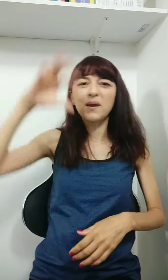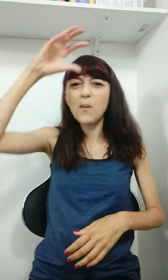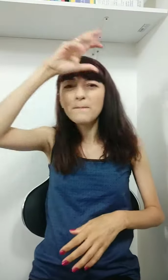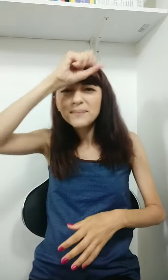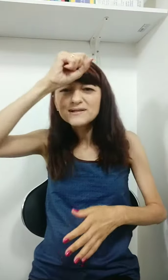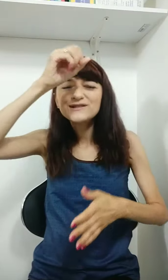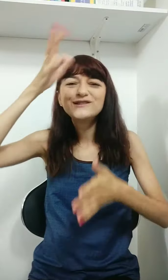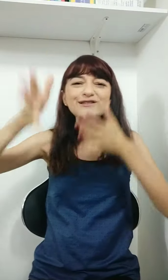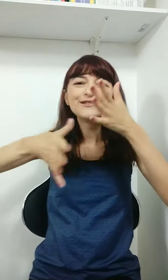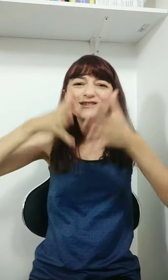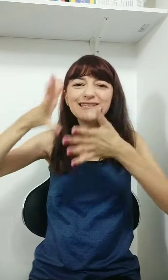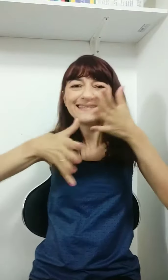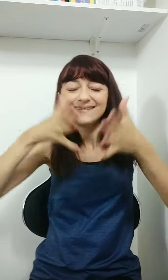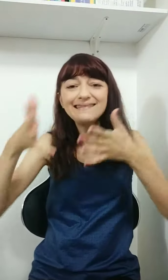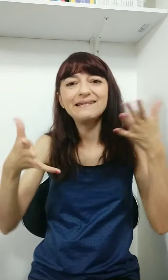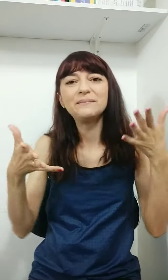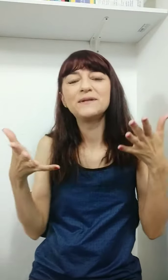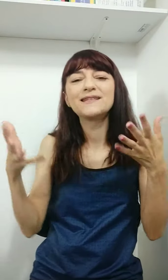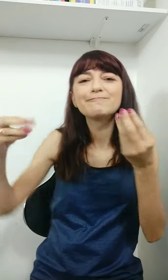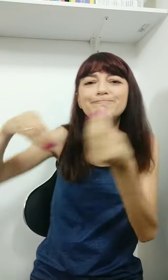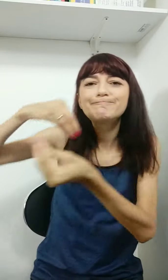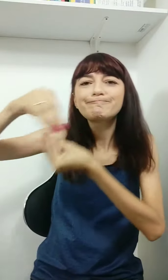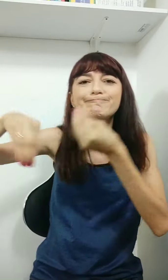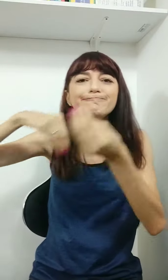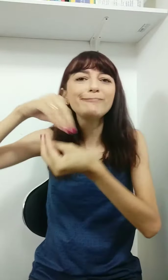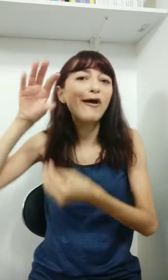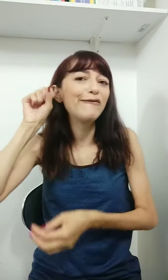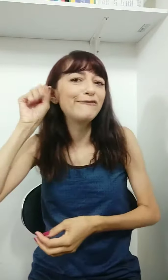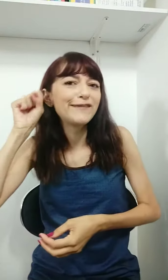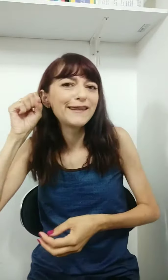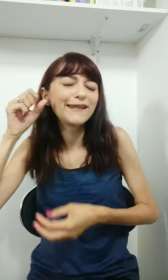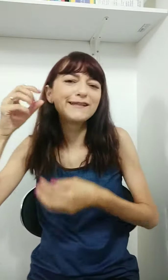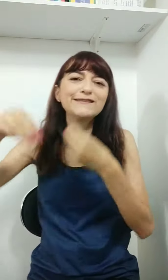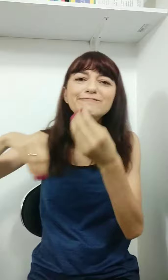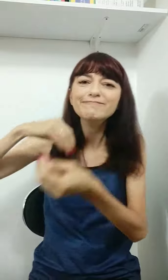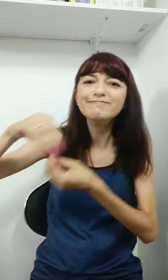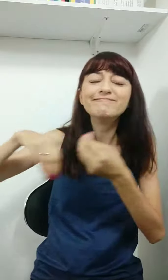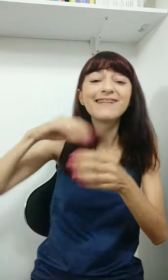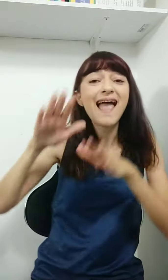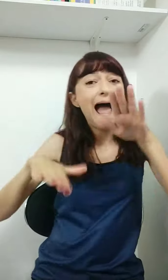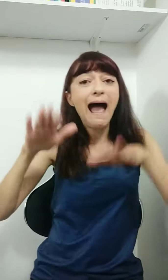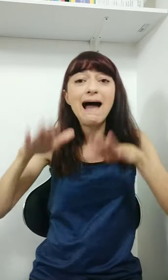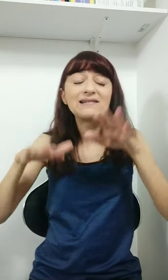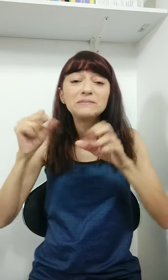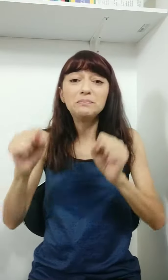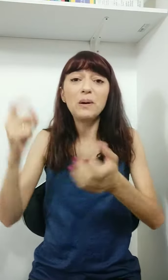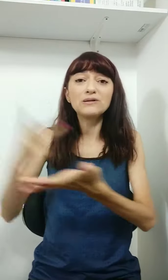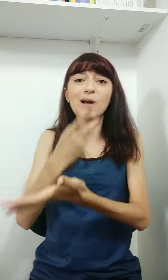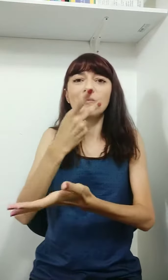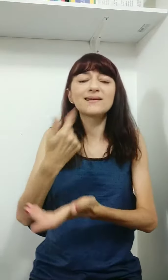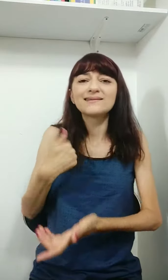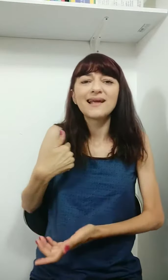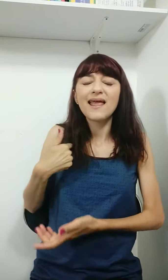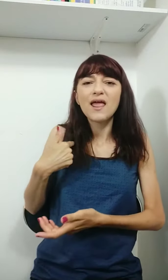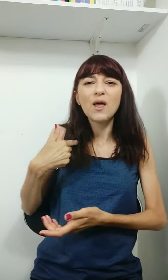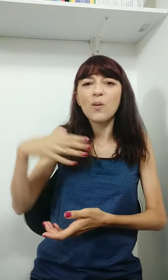lá na época, quando eu comecei a aprender, né, eu misturei um pouco ali meu aprendizado com o que ouvintes e surdos me